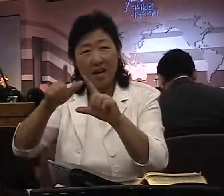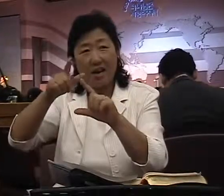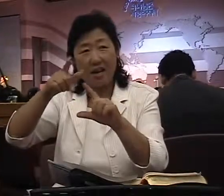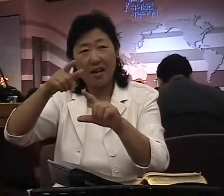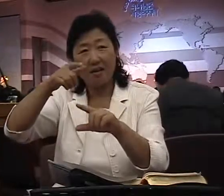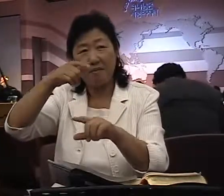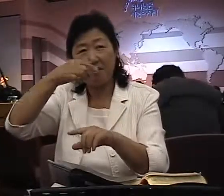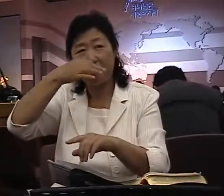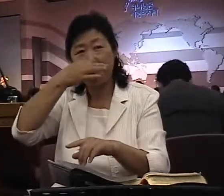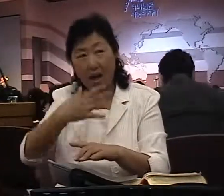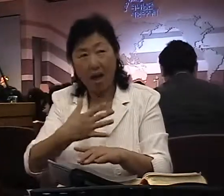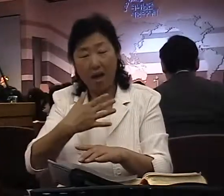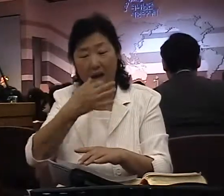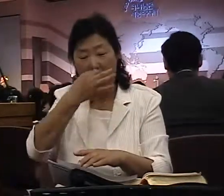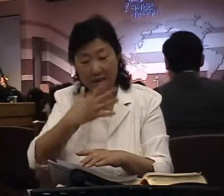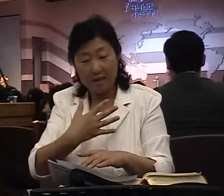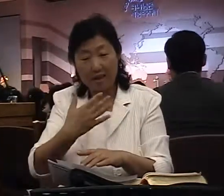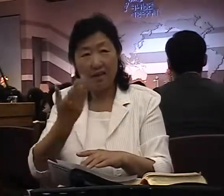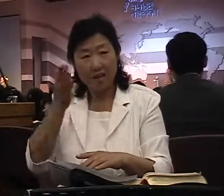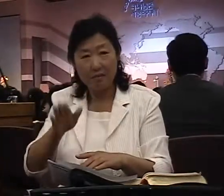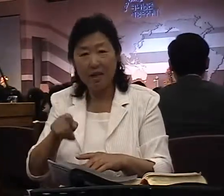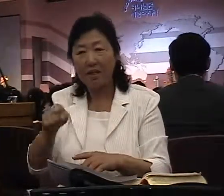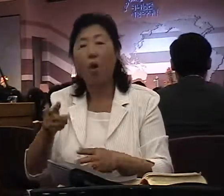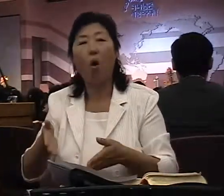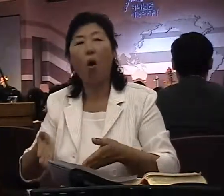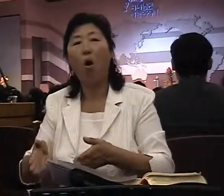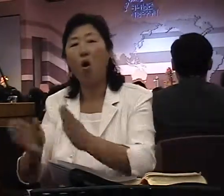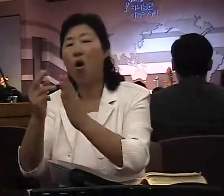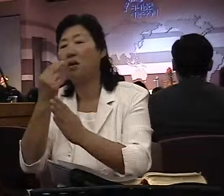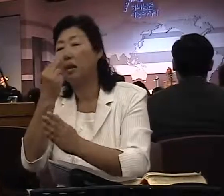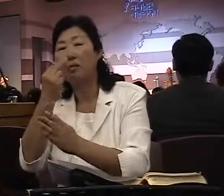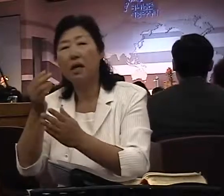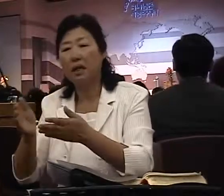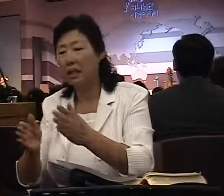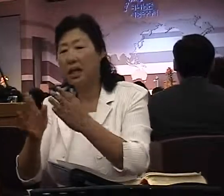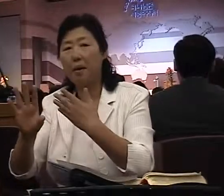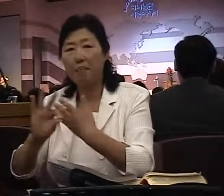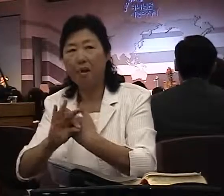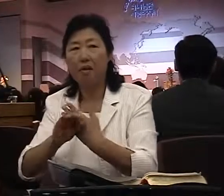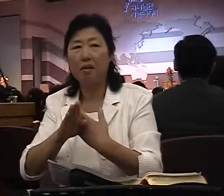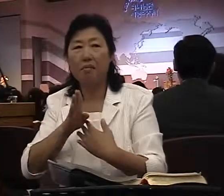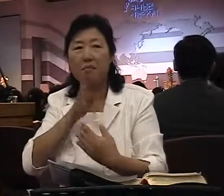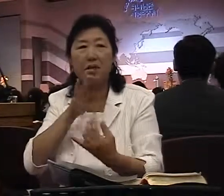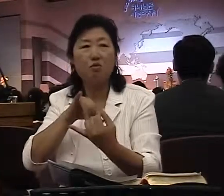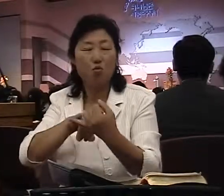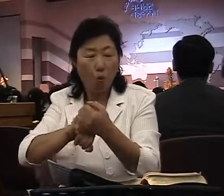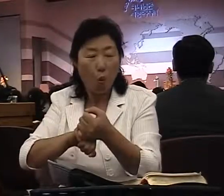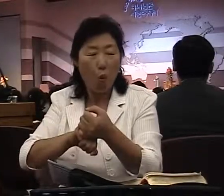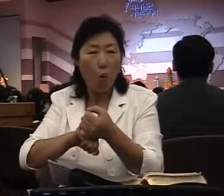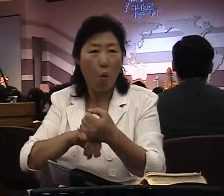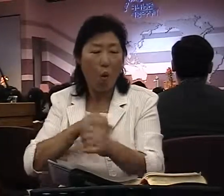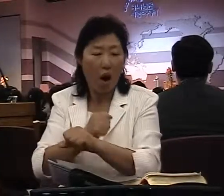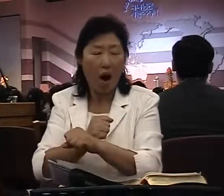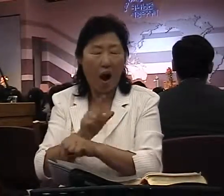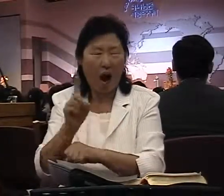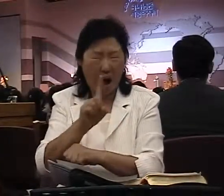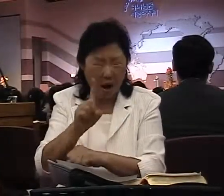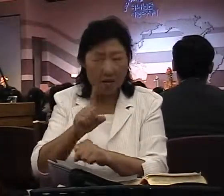길이라면 하는 것이 당연한 게 아닙니까? 아무리 시간이 없고